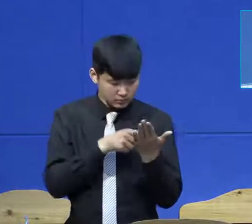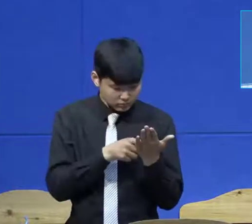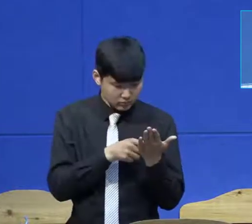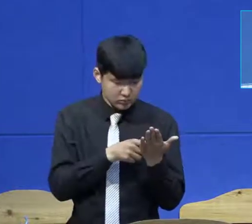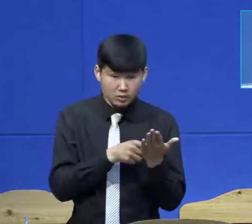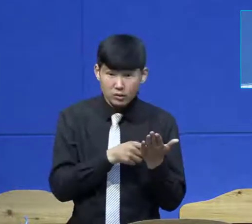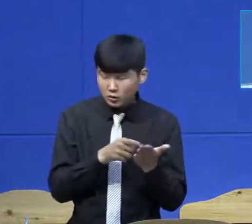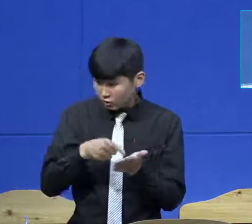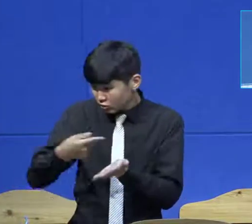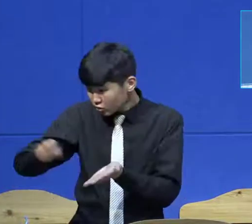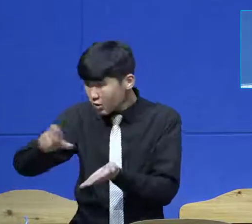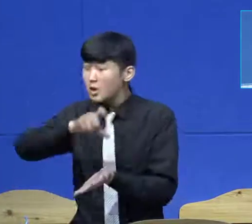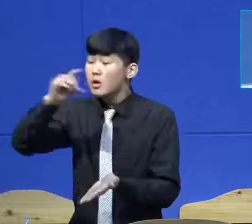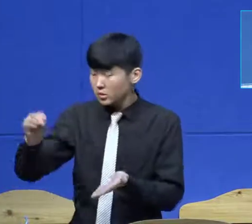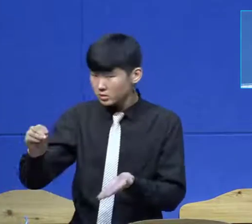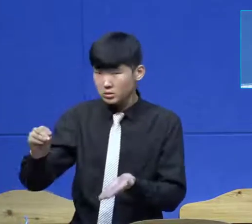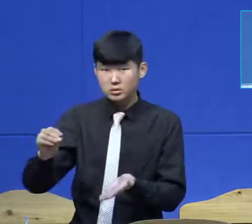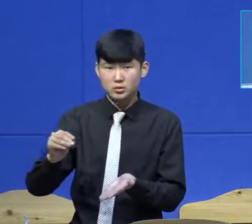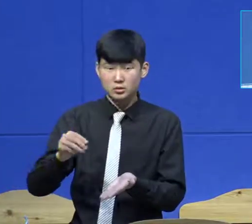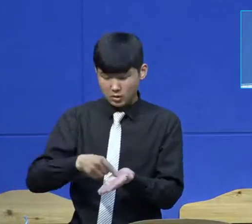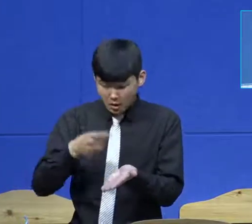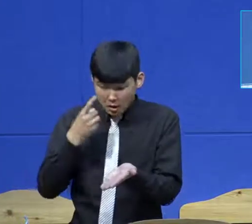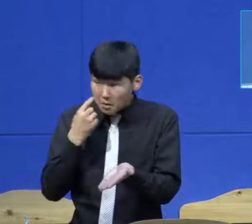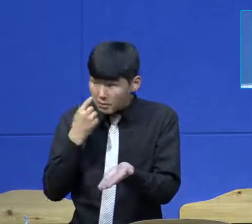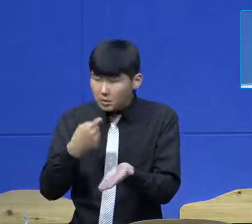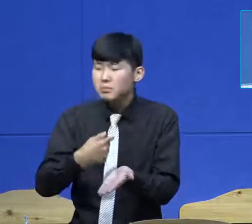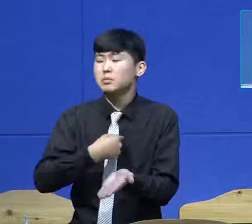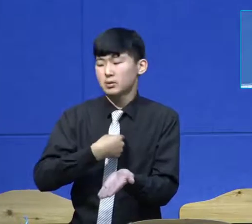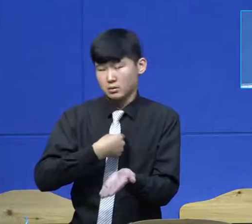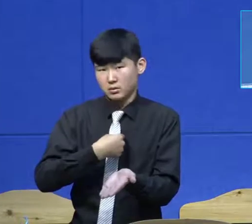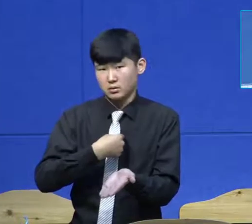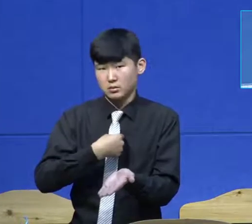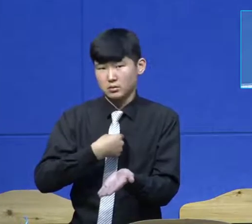Энэ чиний ээж гэсэн. Энэ эмэгтэй чинь би байгаа юм гэсэн.